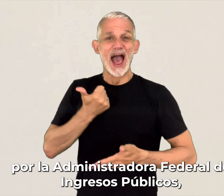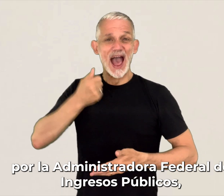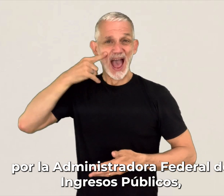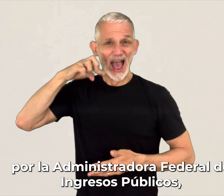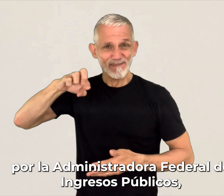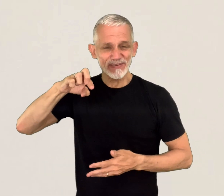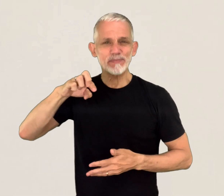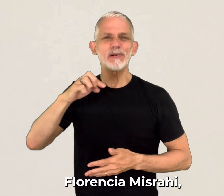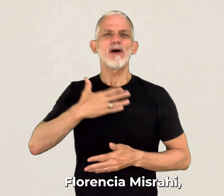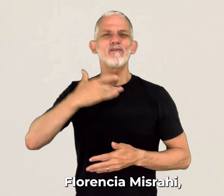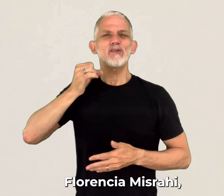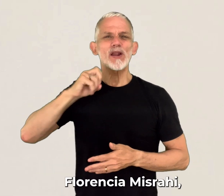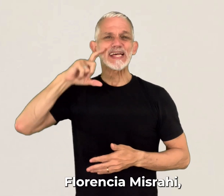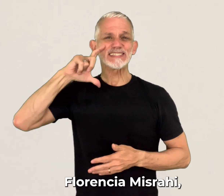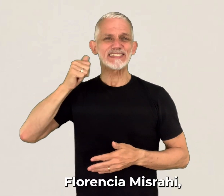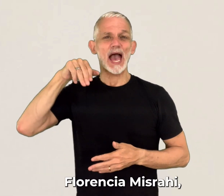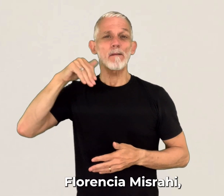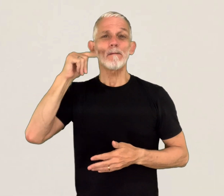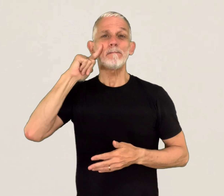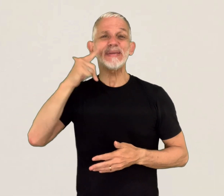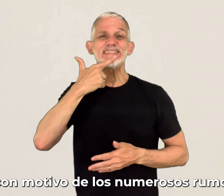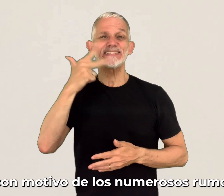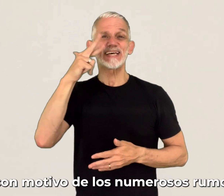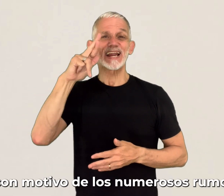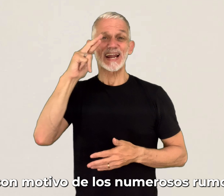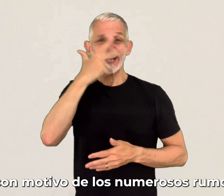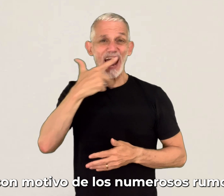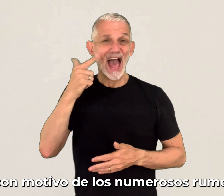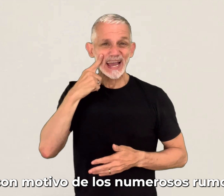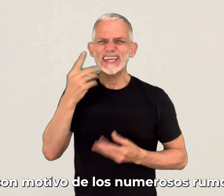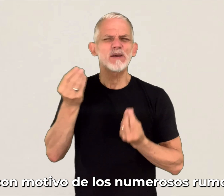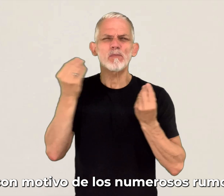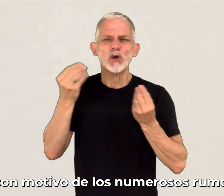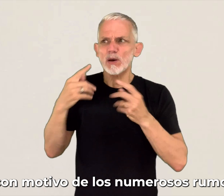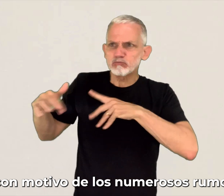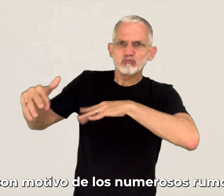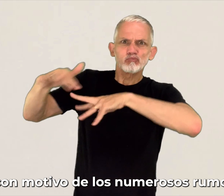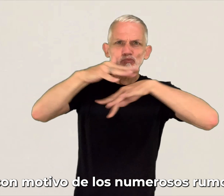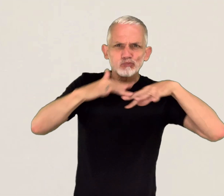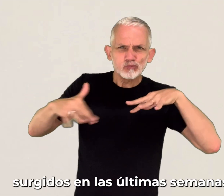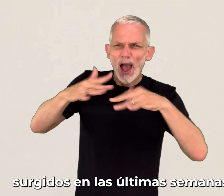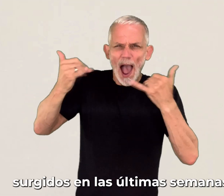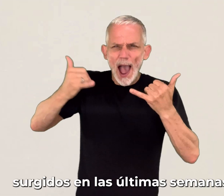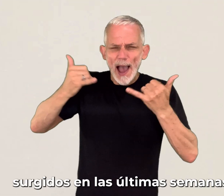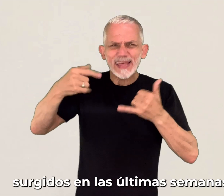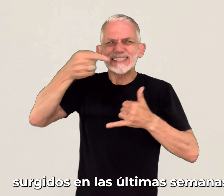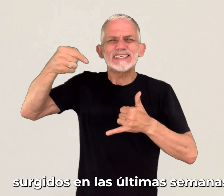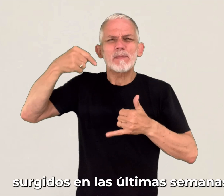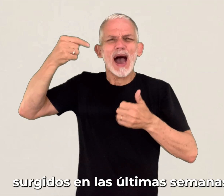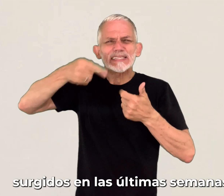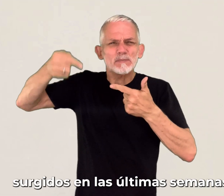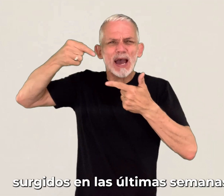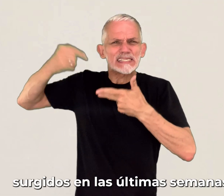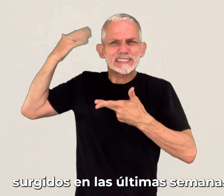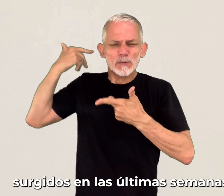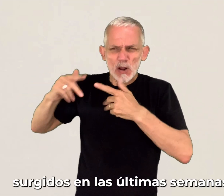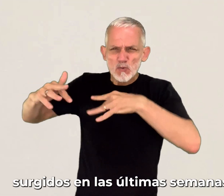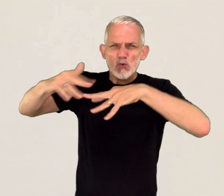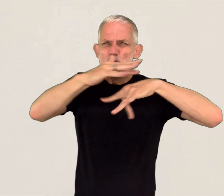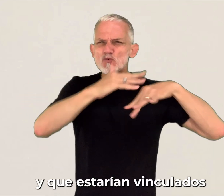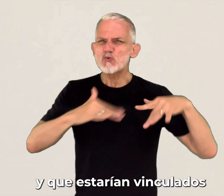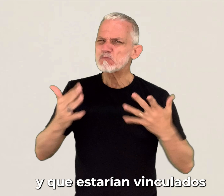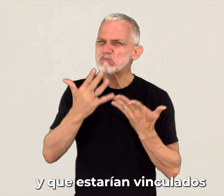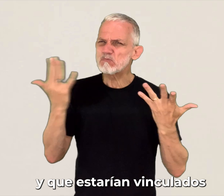ingresos públicos Florencia Miss ragi con motivo de los numerosos rumores surgidos en las últimas